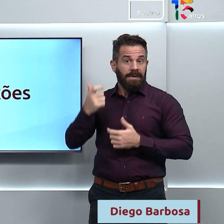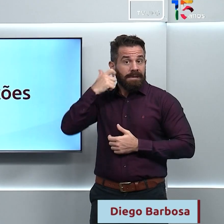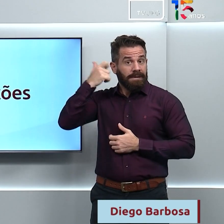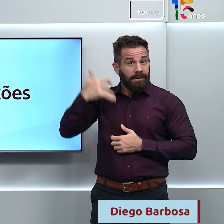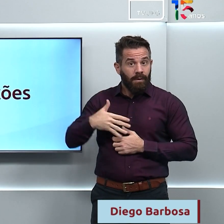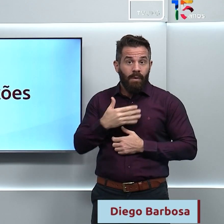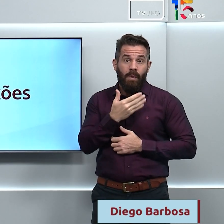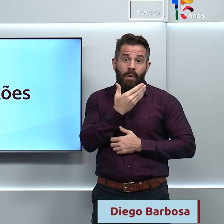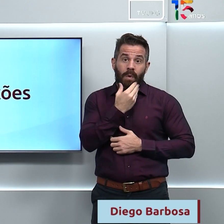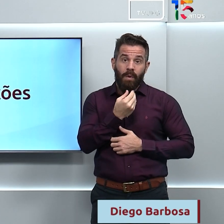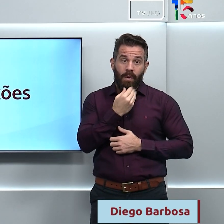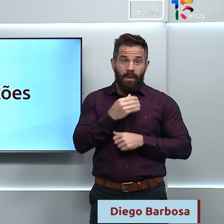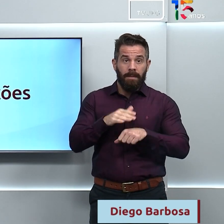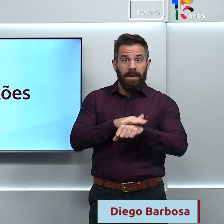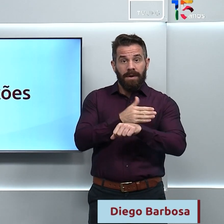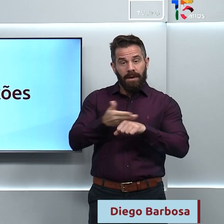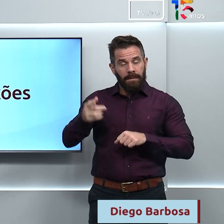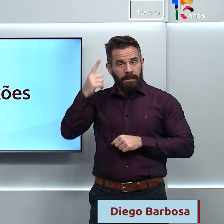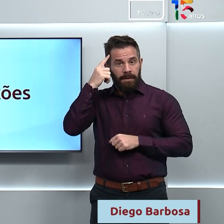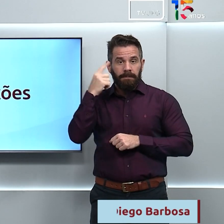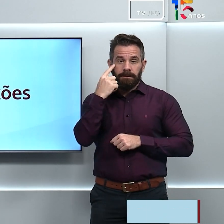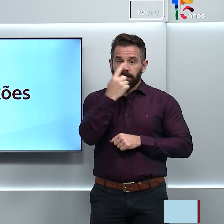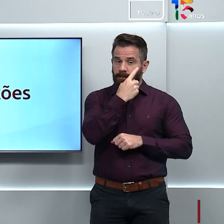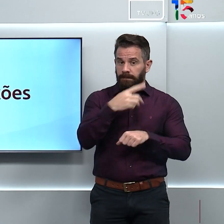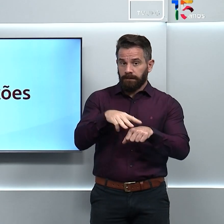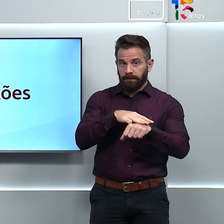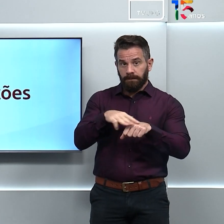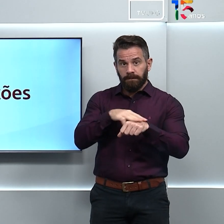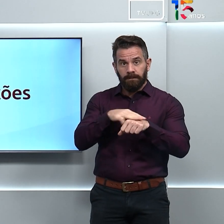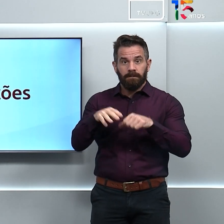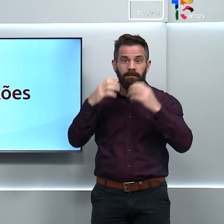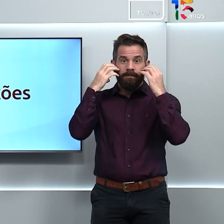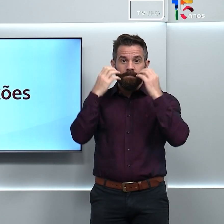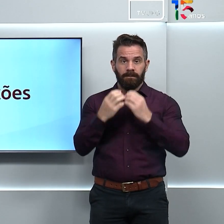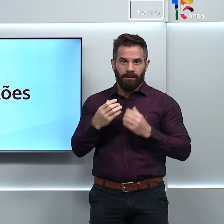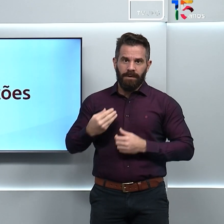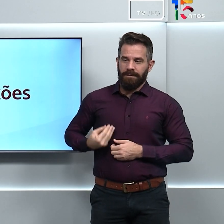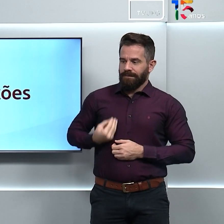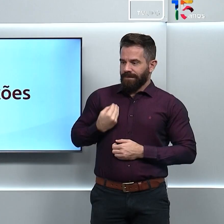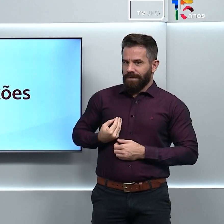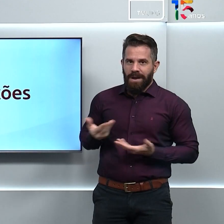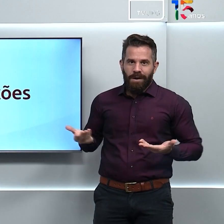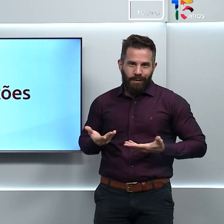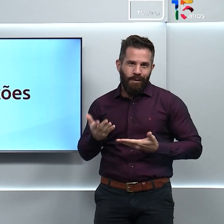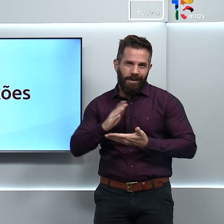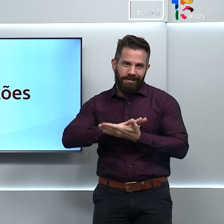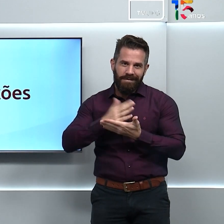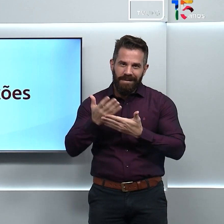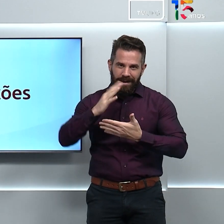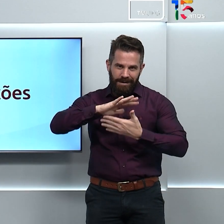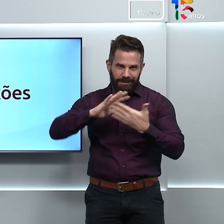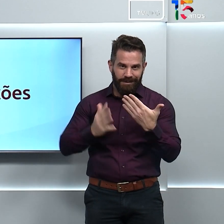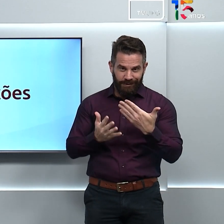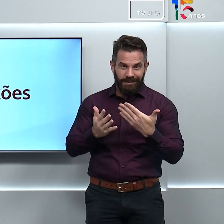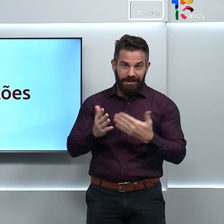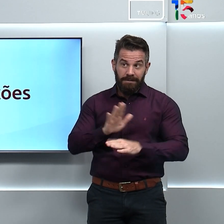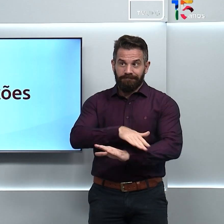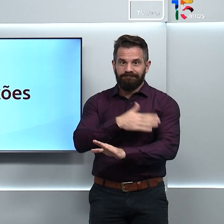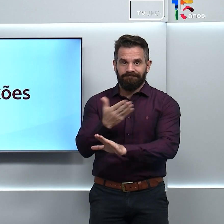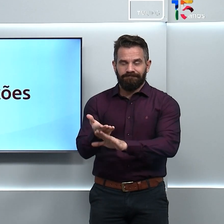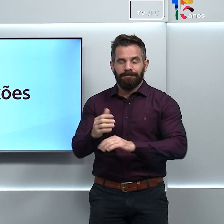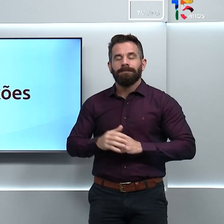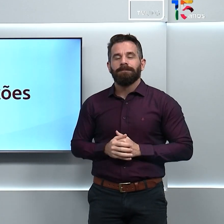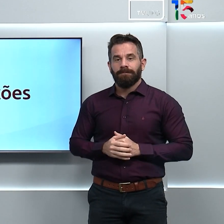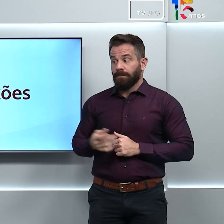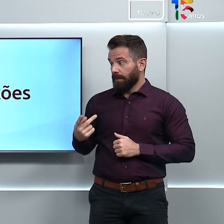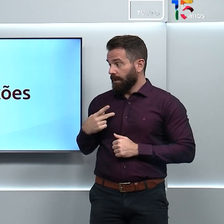tem cabelos e olhos castanhos e barba cheia. E o professor faz a interpretação para Libras durante o nosso programa. Nós dois